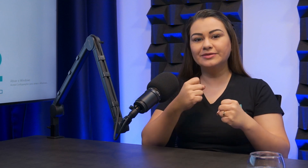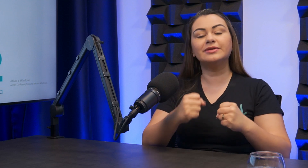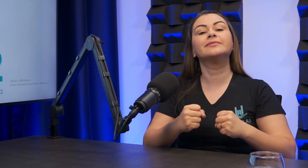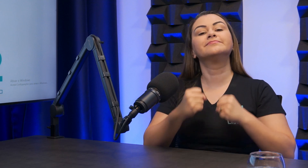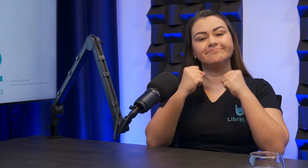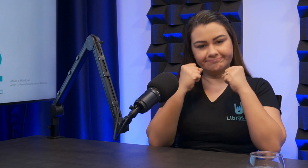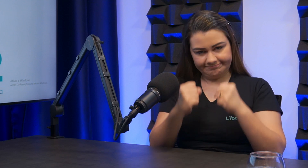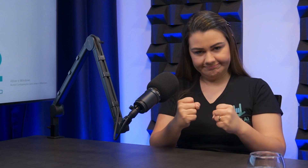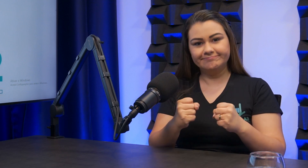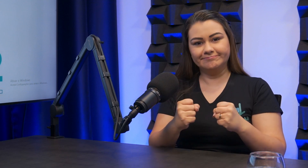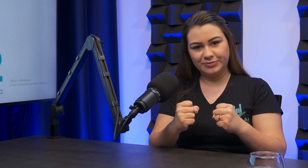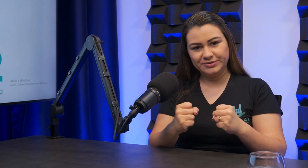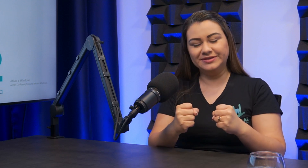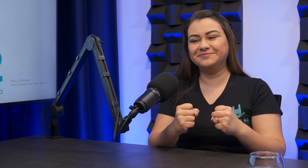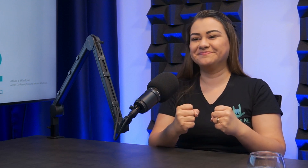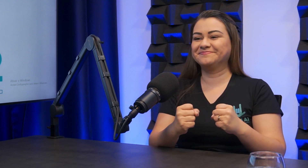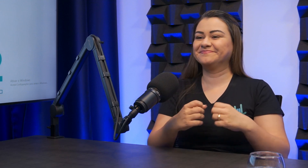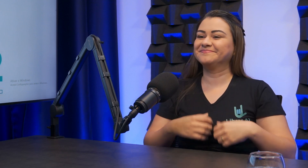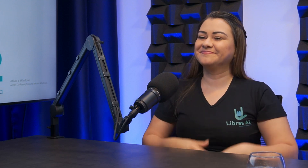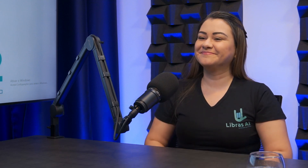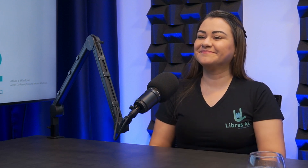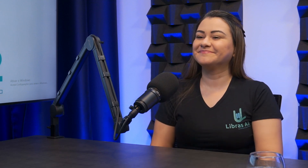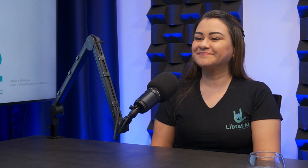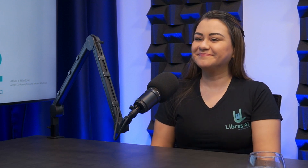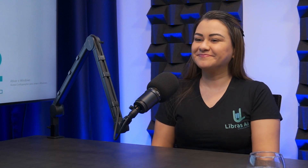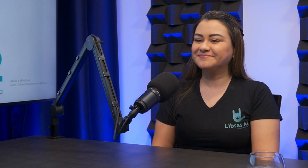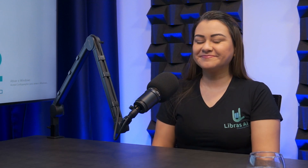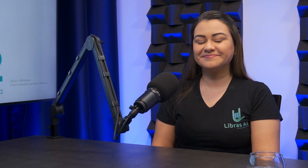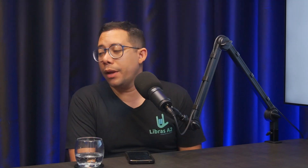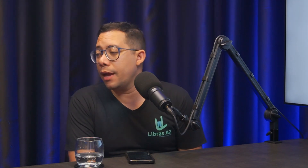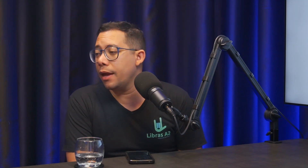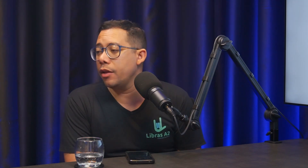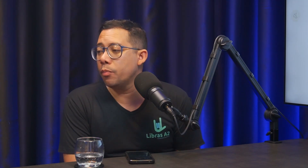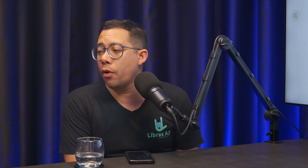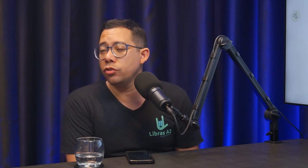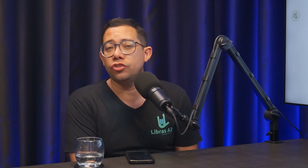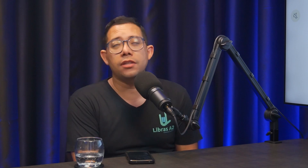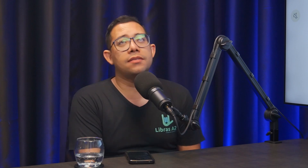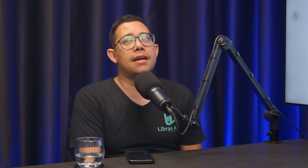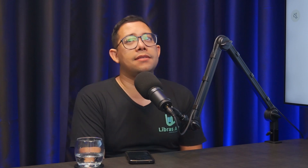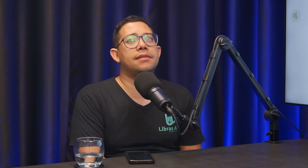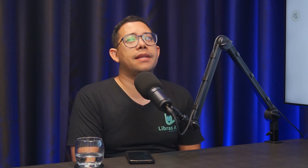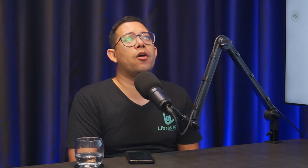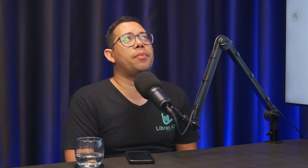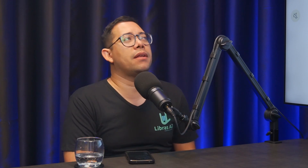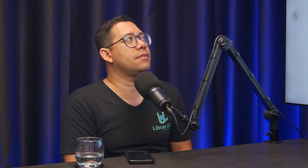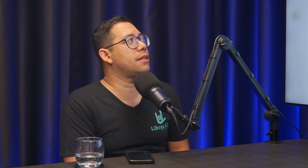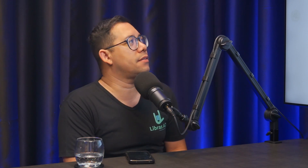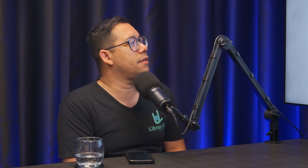né? Poder. Excelente. Então, eu posso utilizar esse sinal para dizer assim,